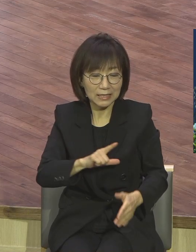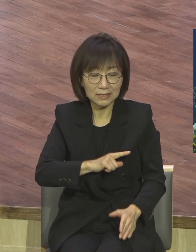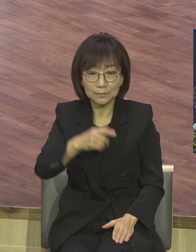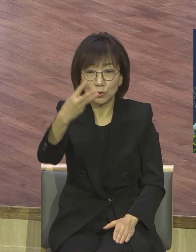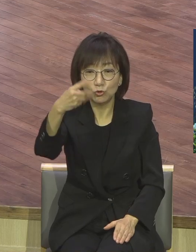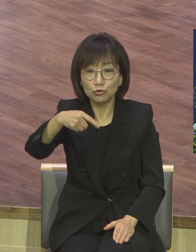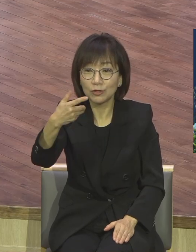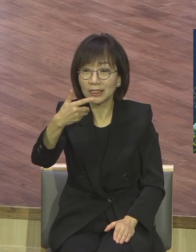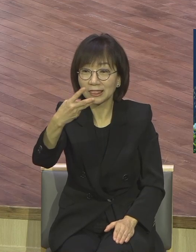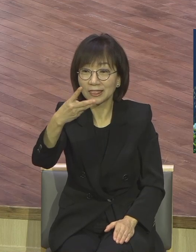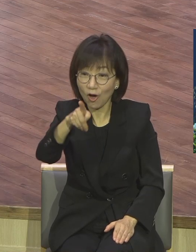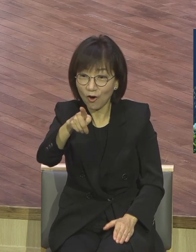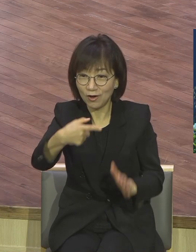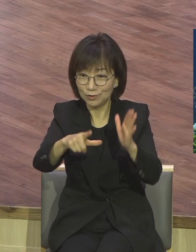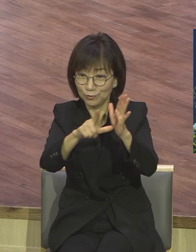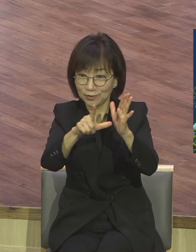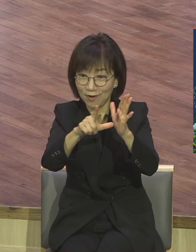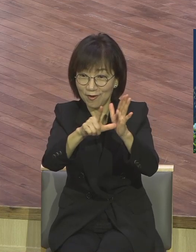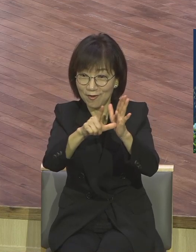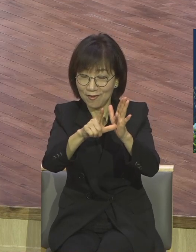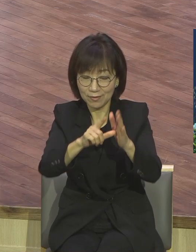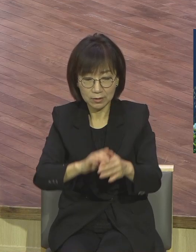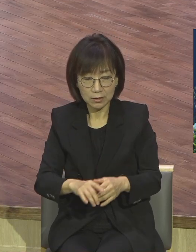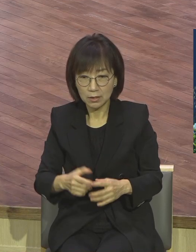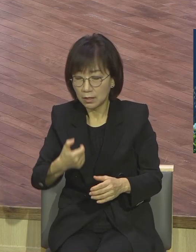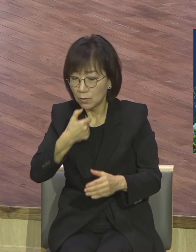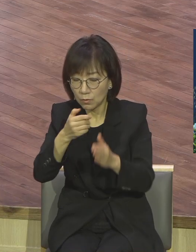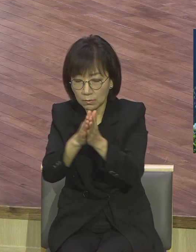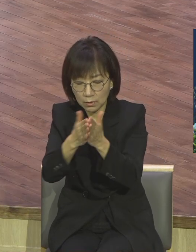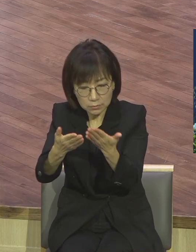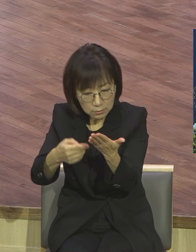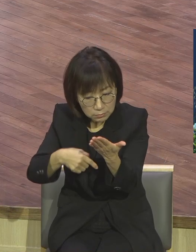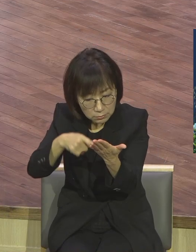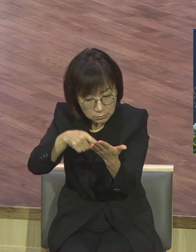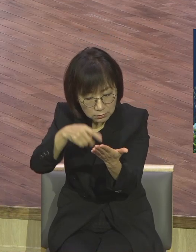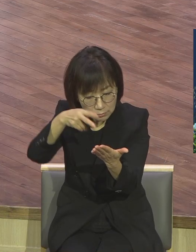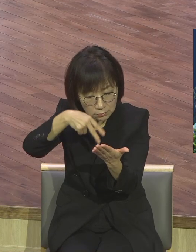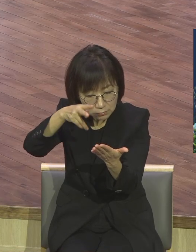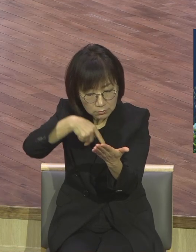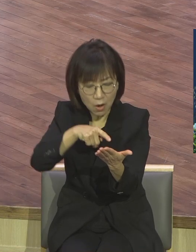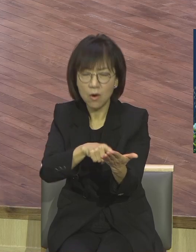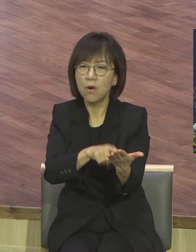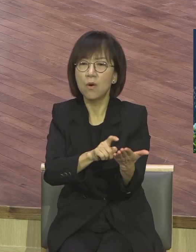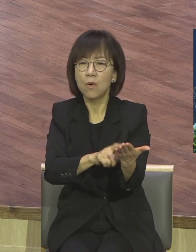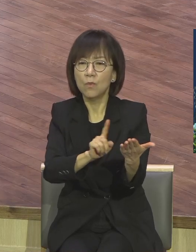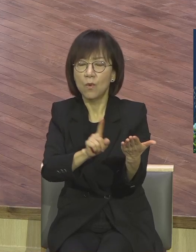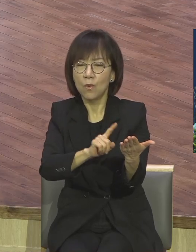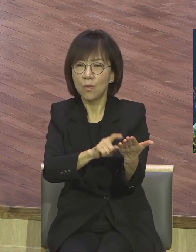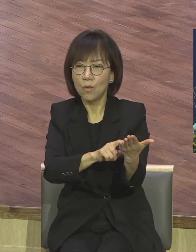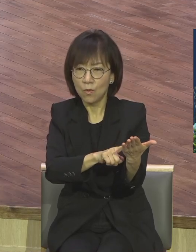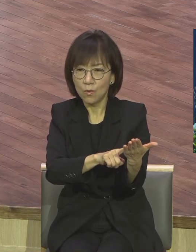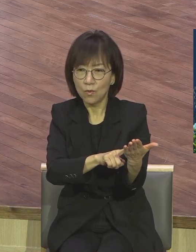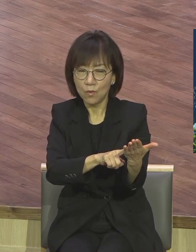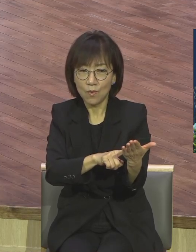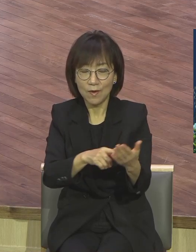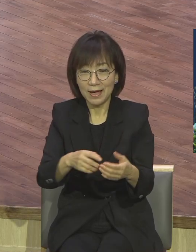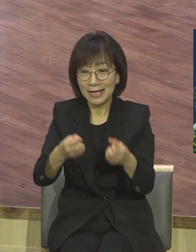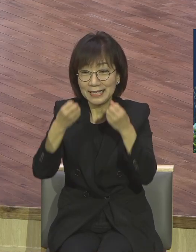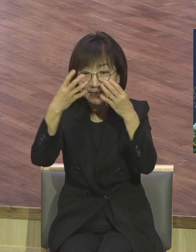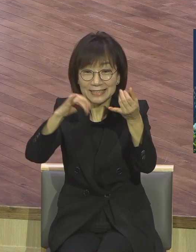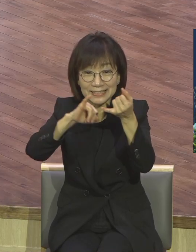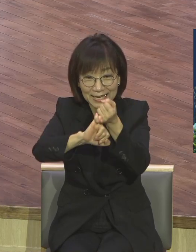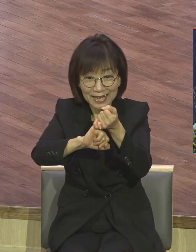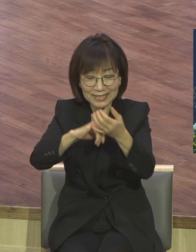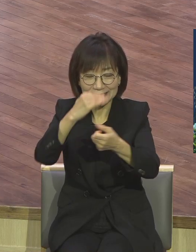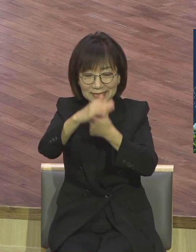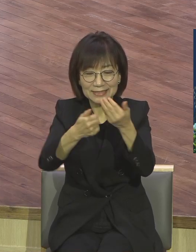루터는 로마서를 이렇게 고백했어요. 이 서신은 신약의 주요 부분이며